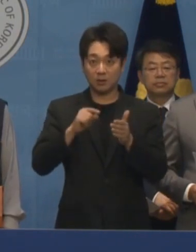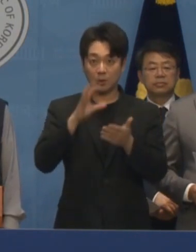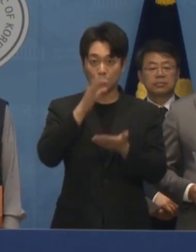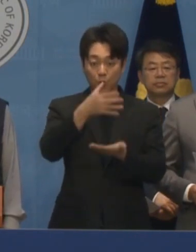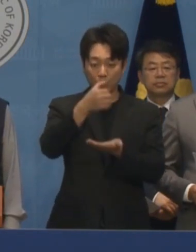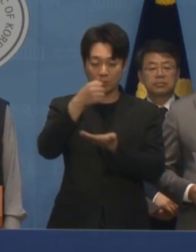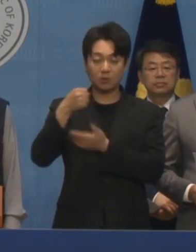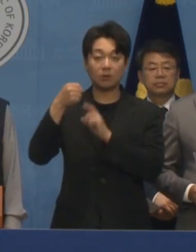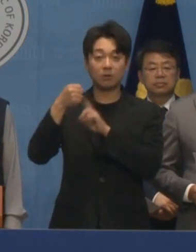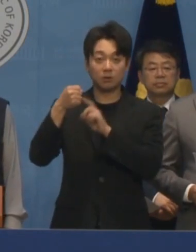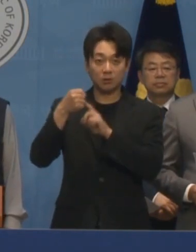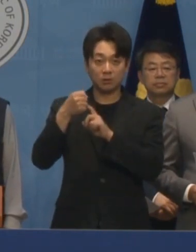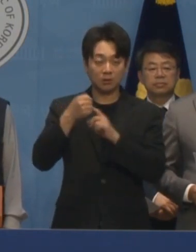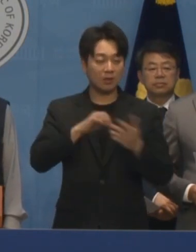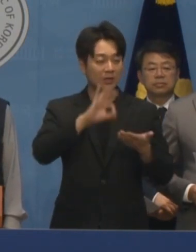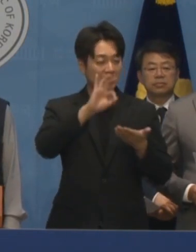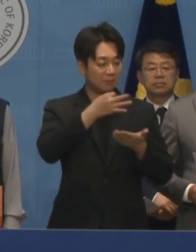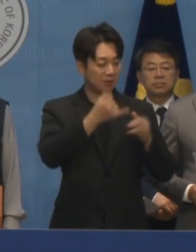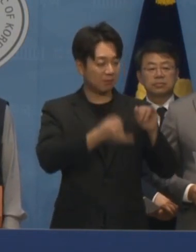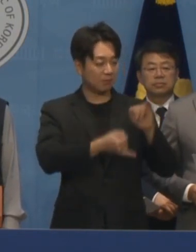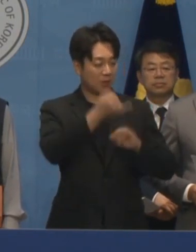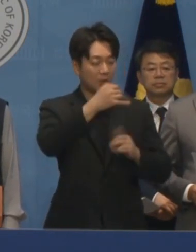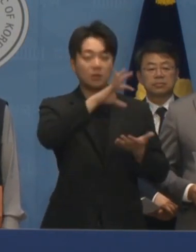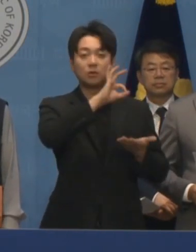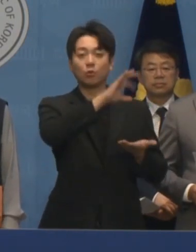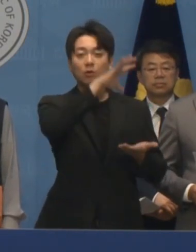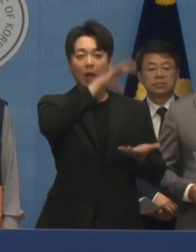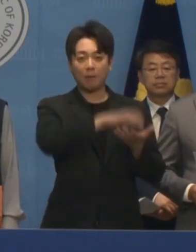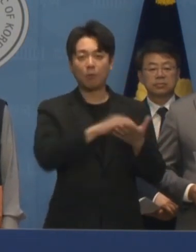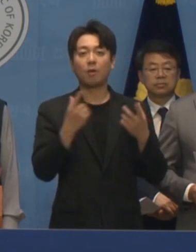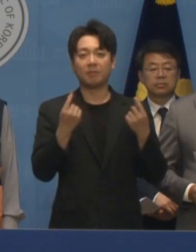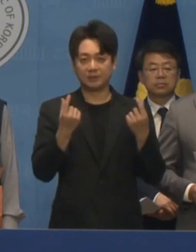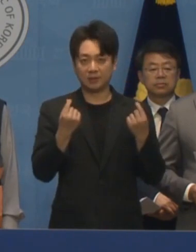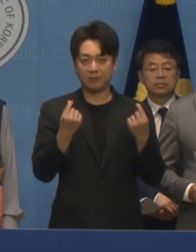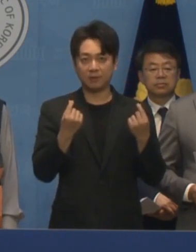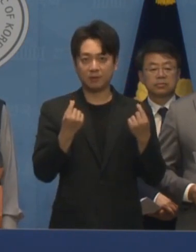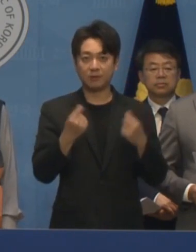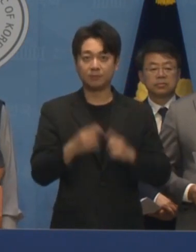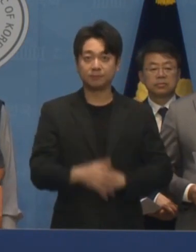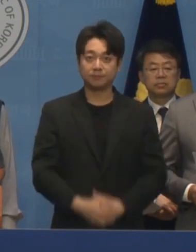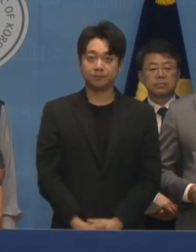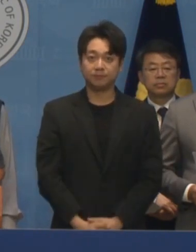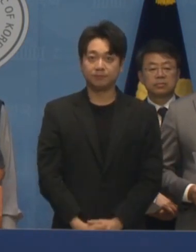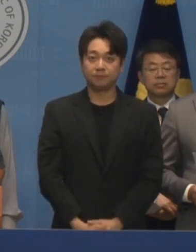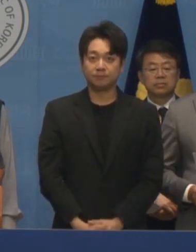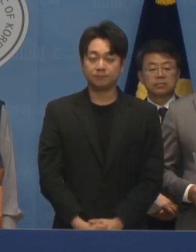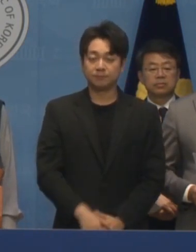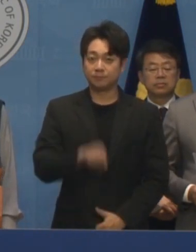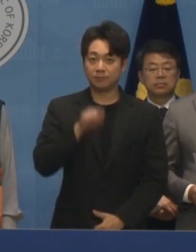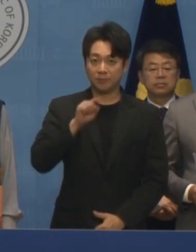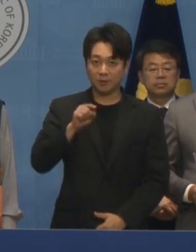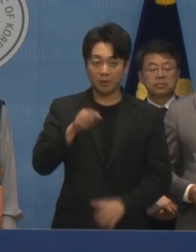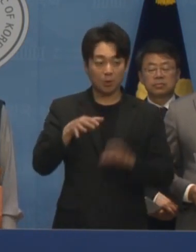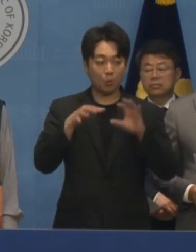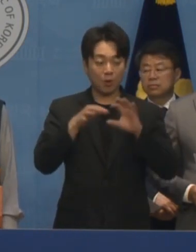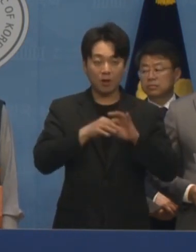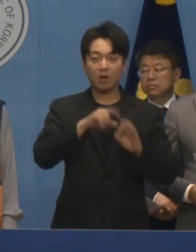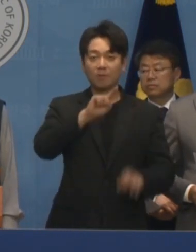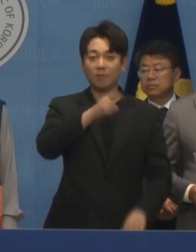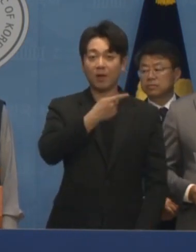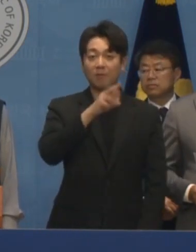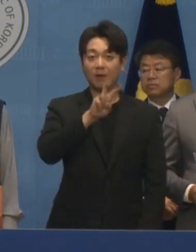체불임금에 상당하는 금액입니다. 대유 일가는 계열사들이 2021년